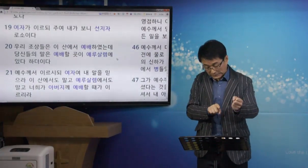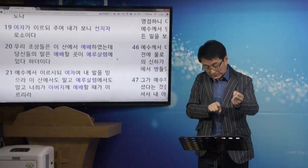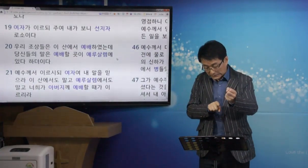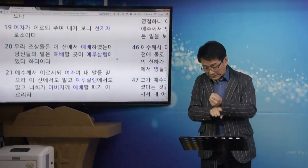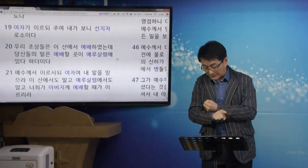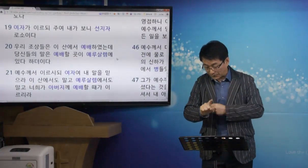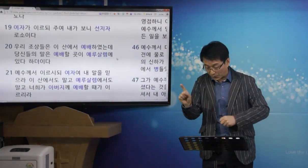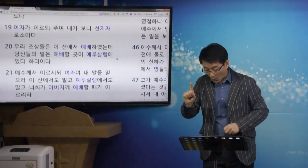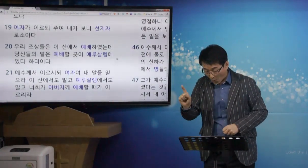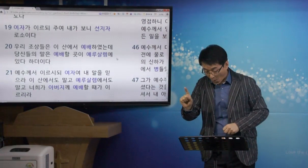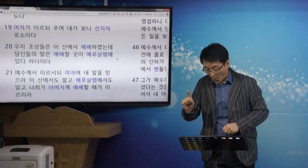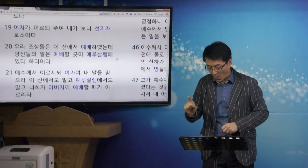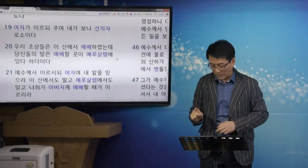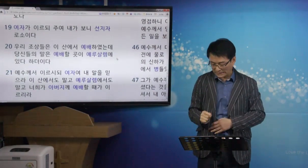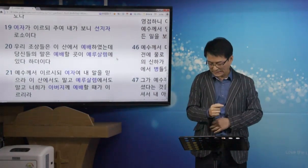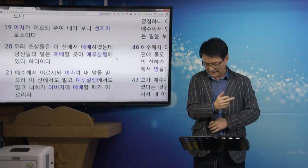샤마르, 그 뜻은 뭐냐면